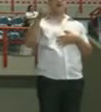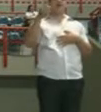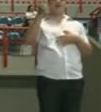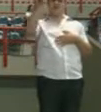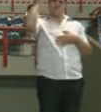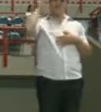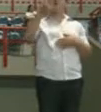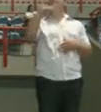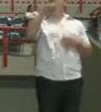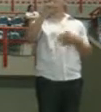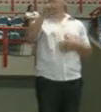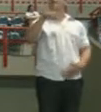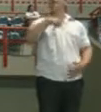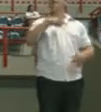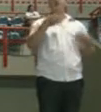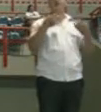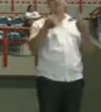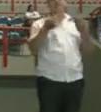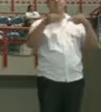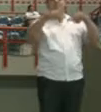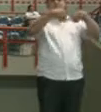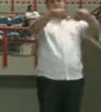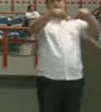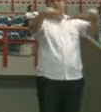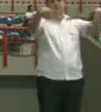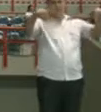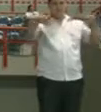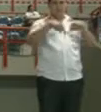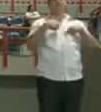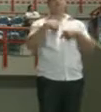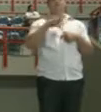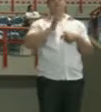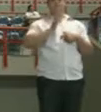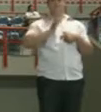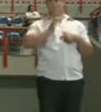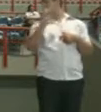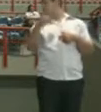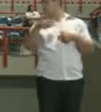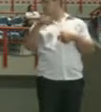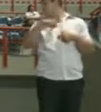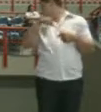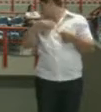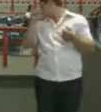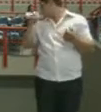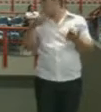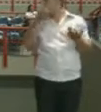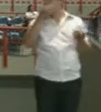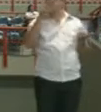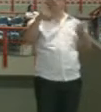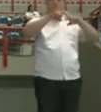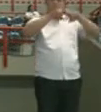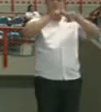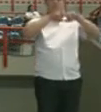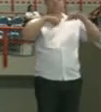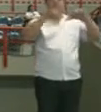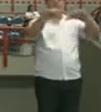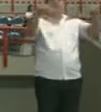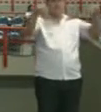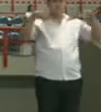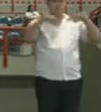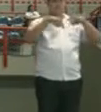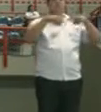tinha terra, inicialmente, não é isso? O grande proprietário de terra, esse era o